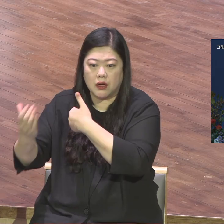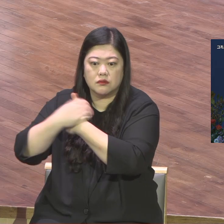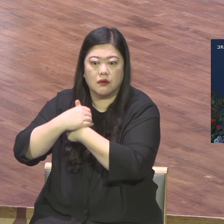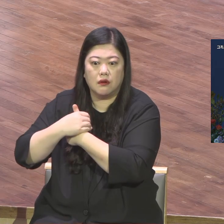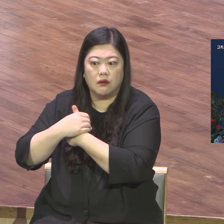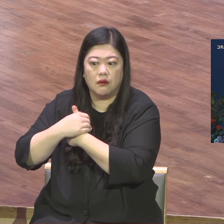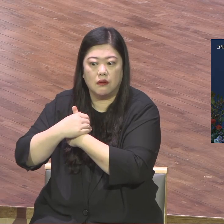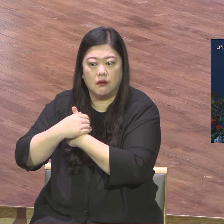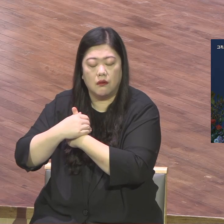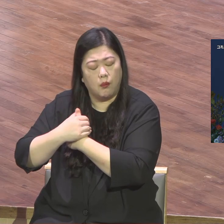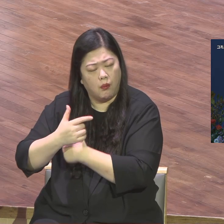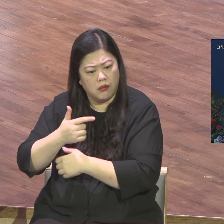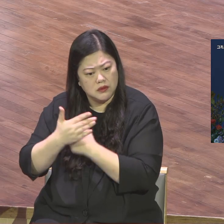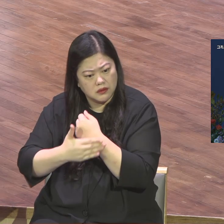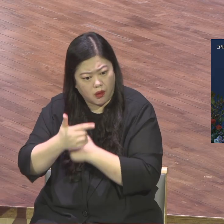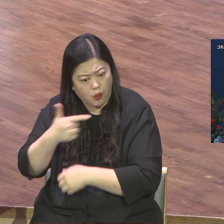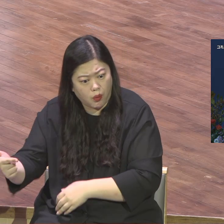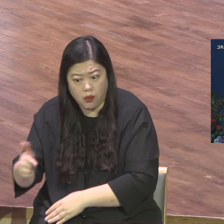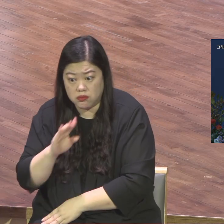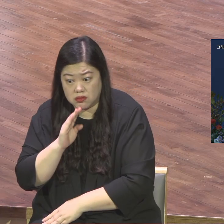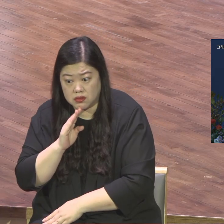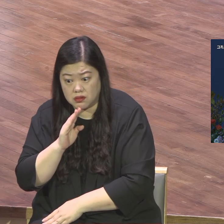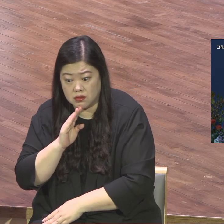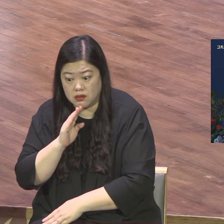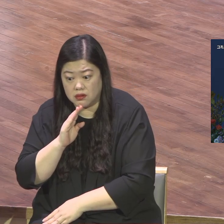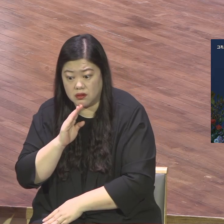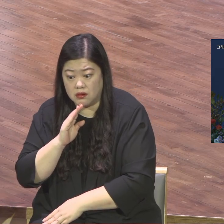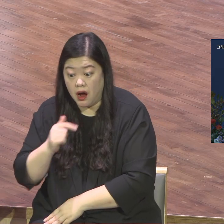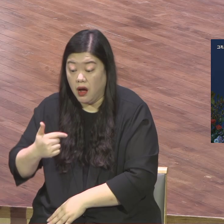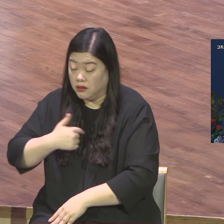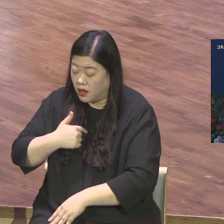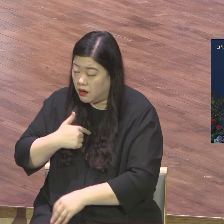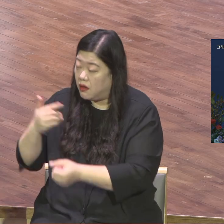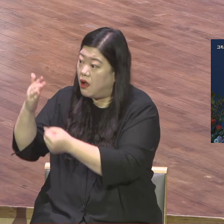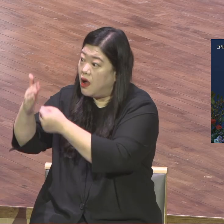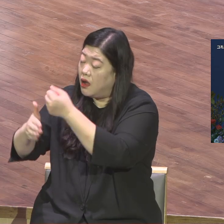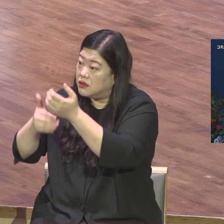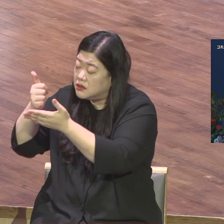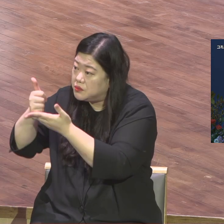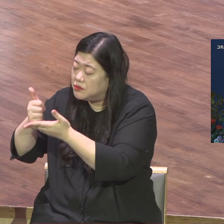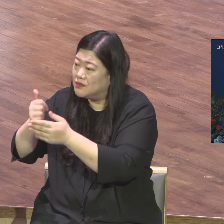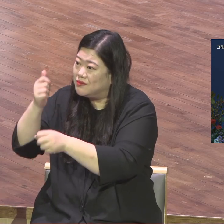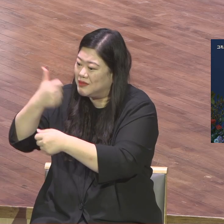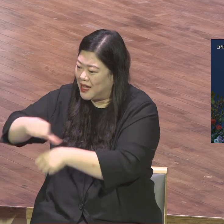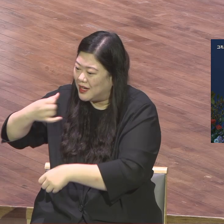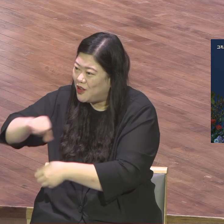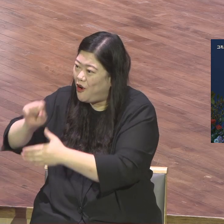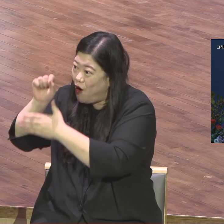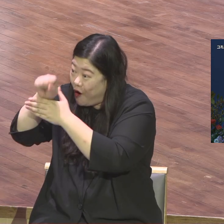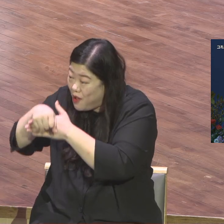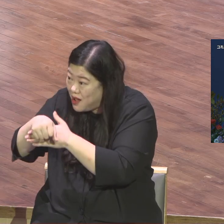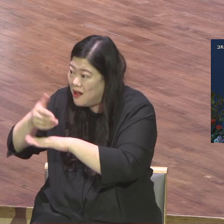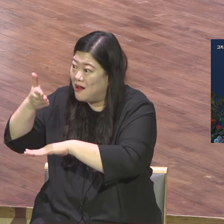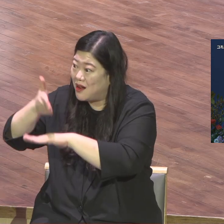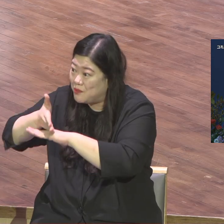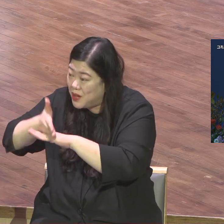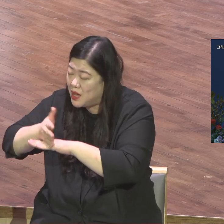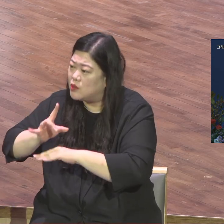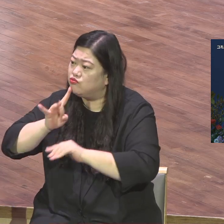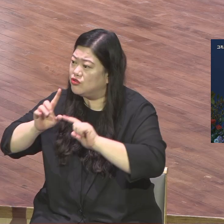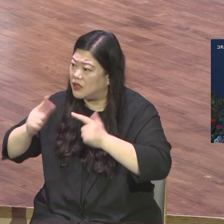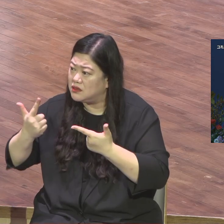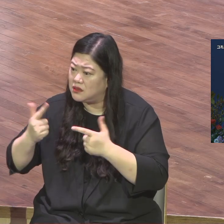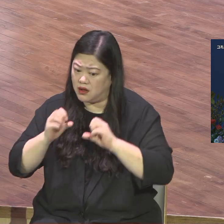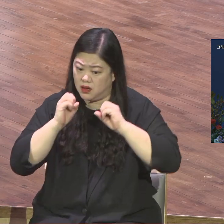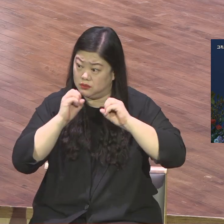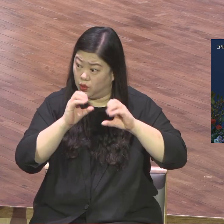이거 정말 기가 막힌, 묵상할수록 막 엄청 머리 뻣뻣 쓰는 소리 아니에요. 나에게 이 직분을 맡기셨다.